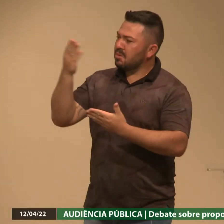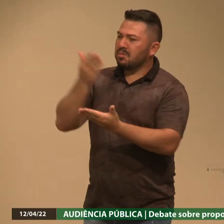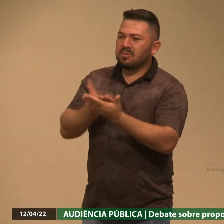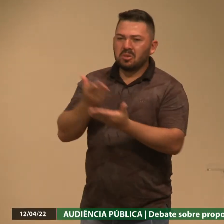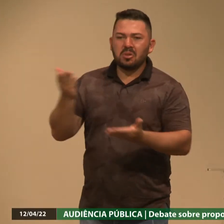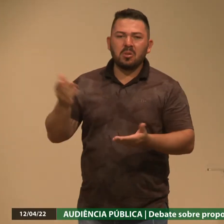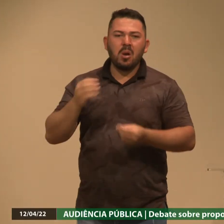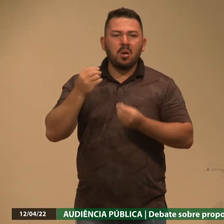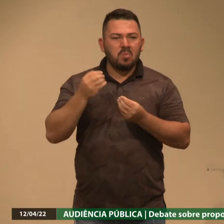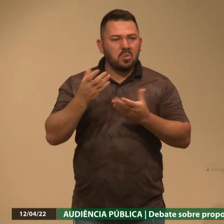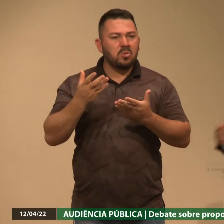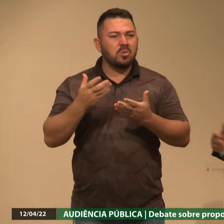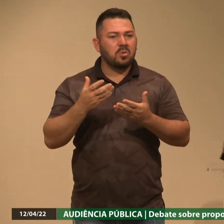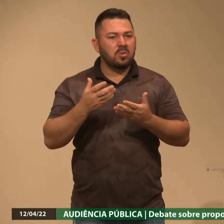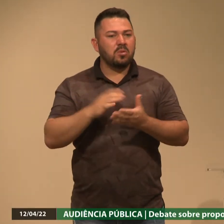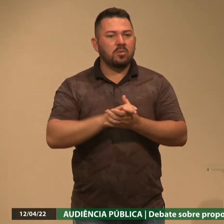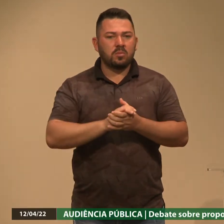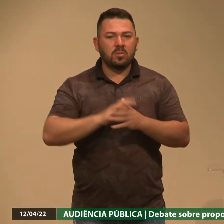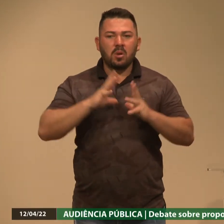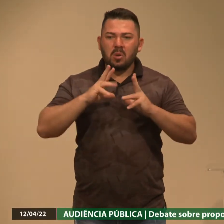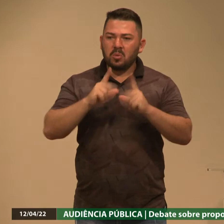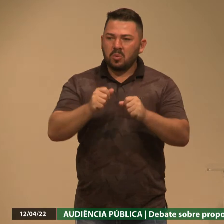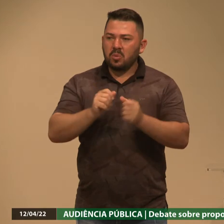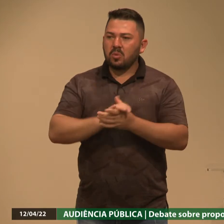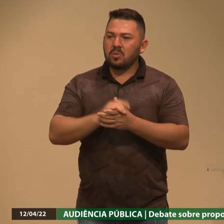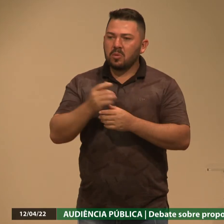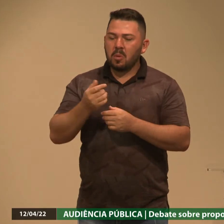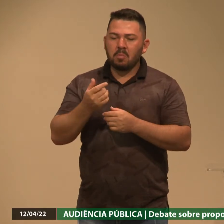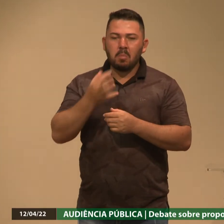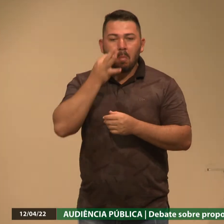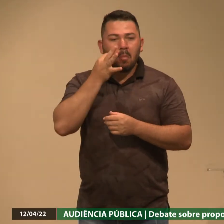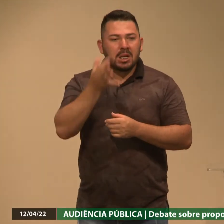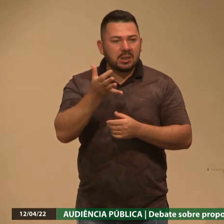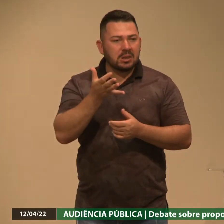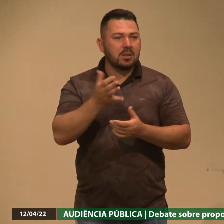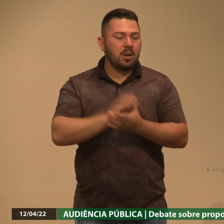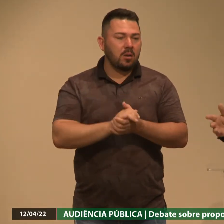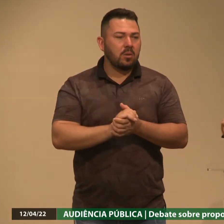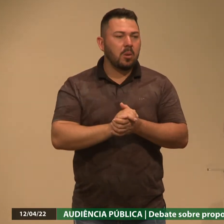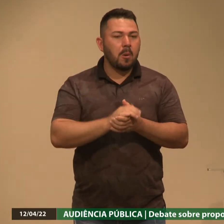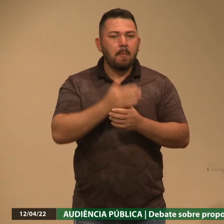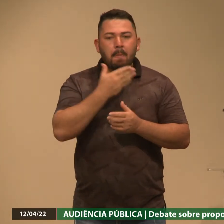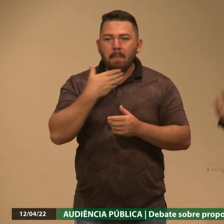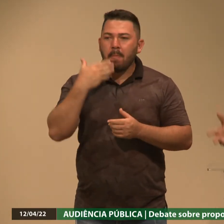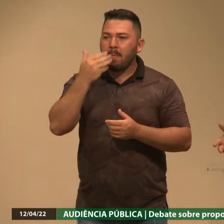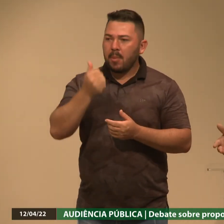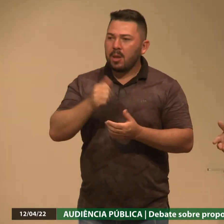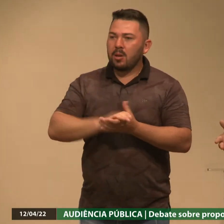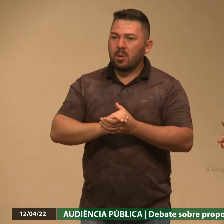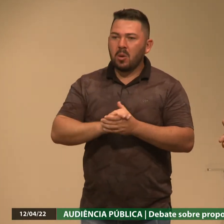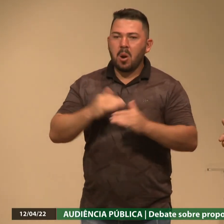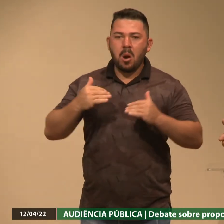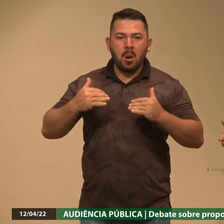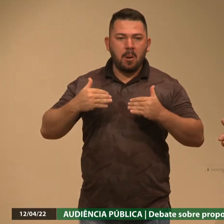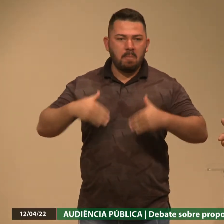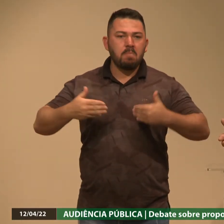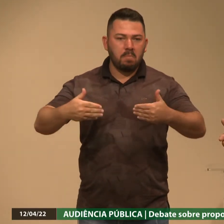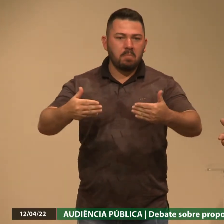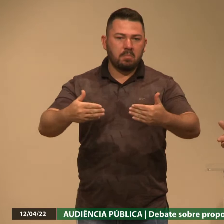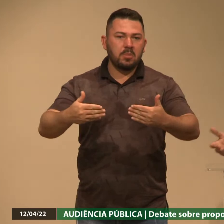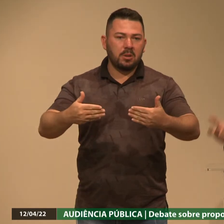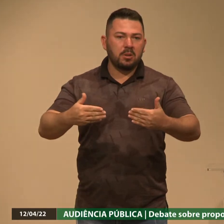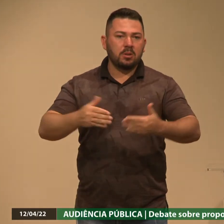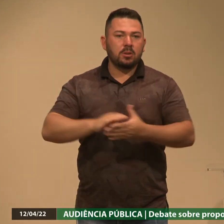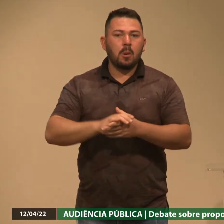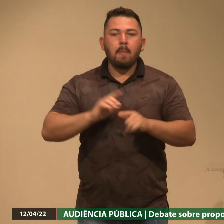que foi sim todos presenciaram um dos melhores ministros Por que era uma secretaria da